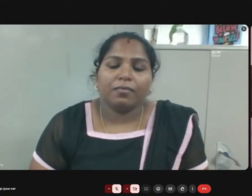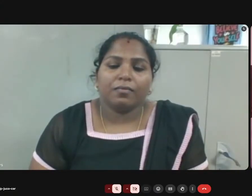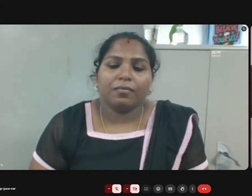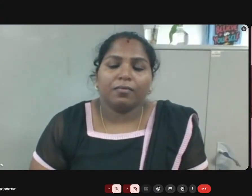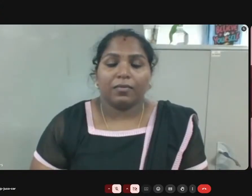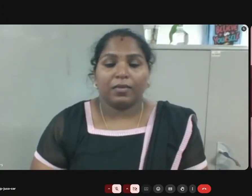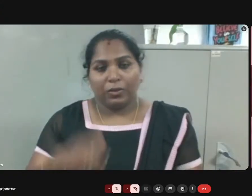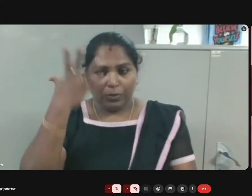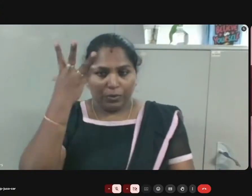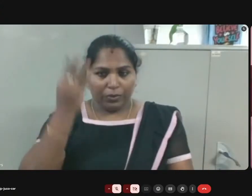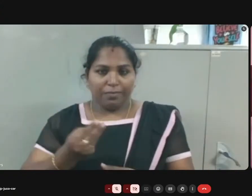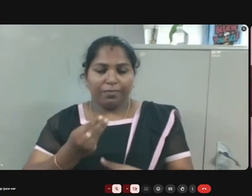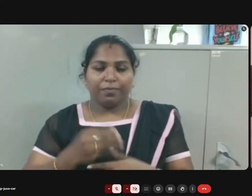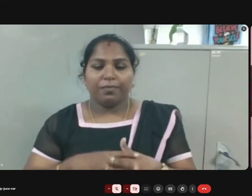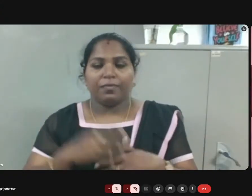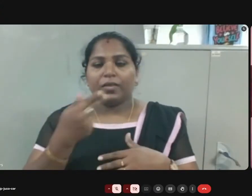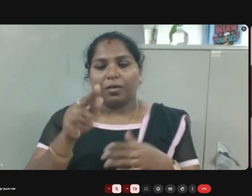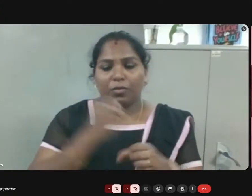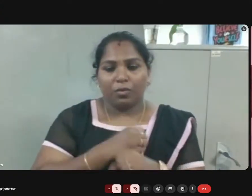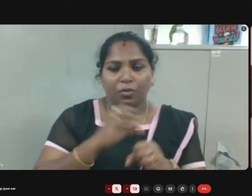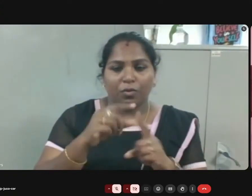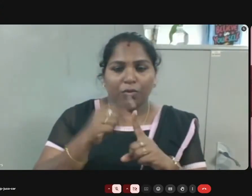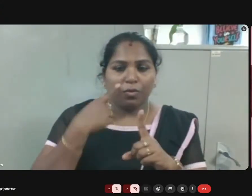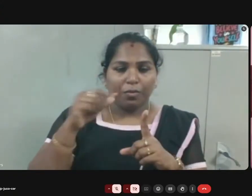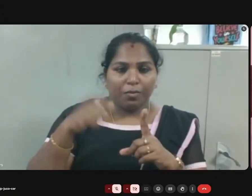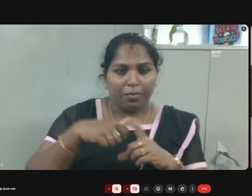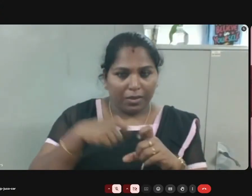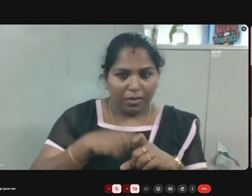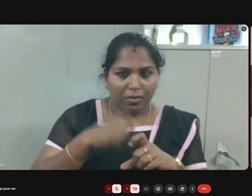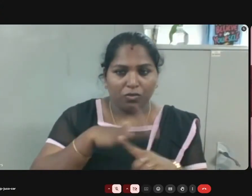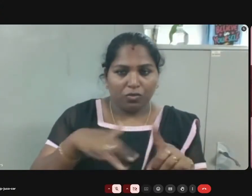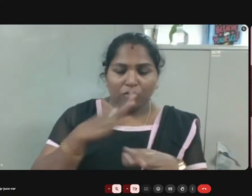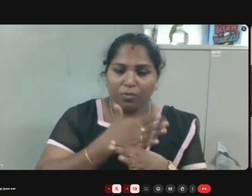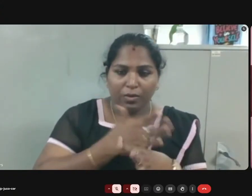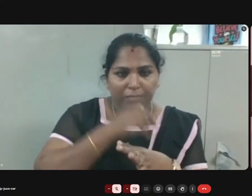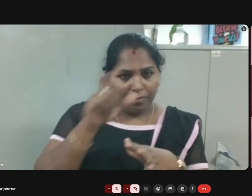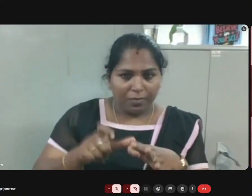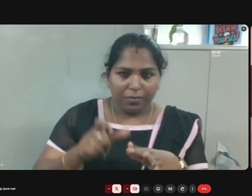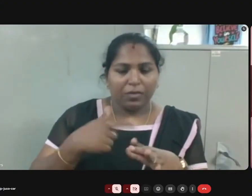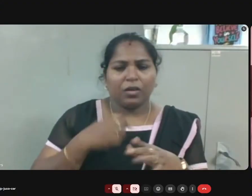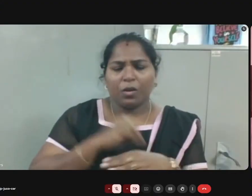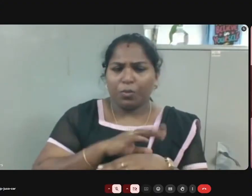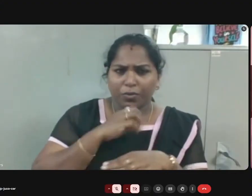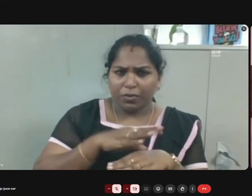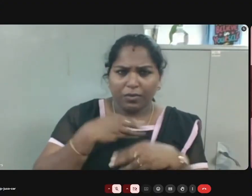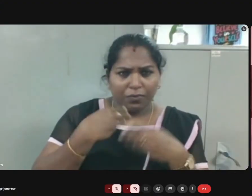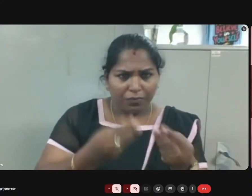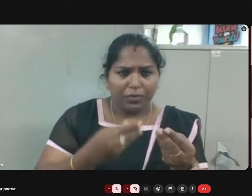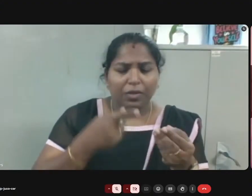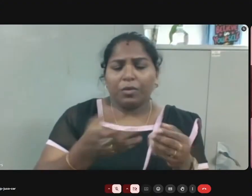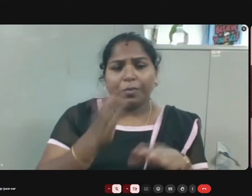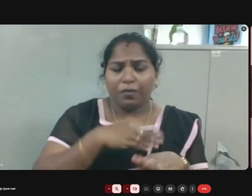സർ ഗുഡ് ഈവനിങ്. എൻ്റെ പേര് ഗോപിക എന്നാണ്. ഞാൻ സോഷ്യൽ വർക്കറാണ്. കൗൺസിലിംഗ് ആണ് ചെയ്യുന്നത്. സർ, ഇപ്പം ഈ